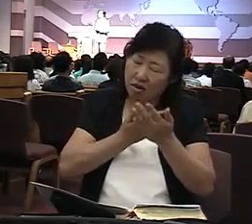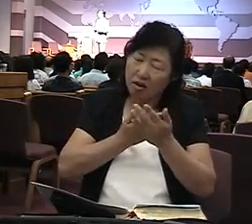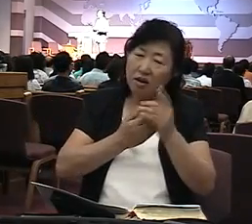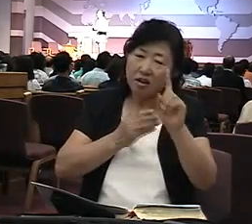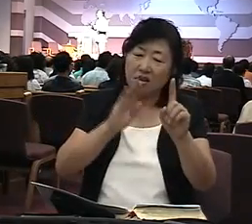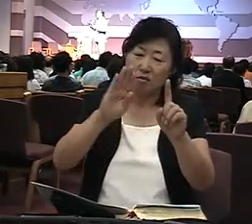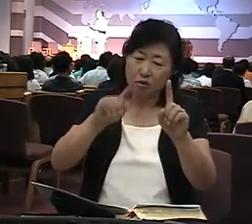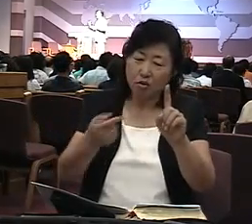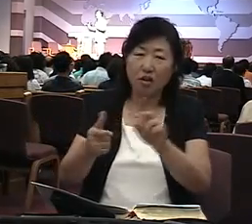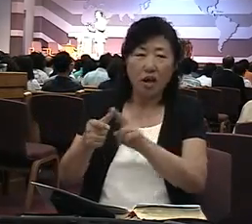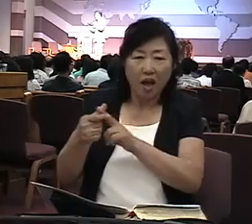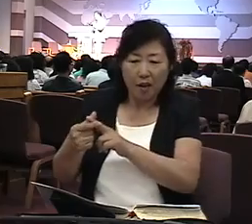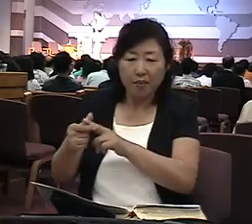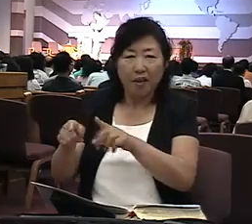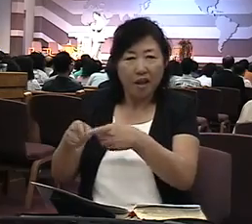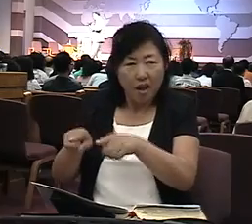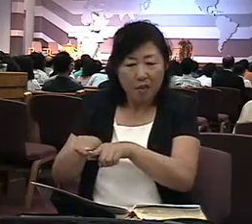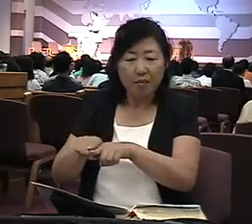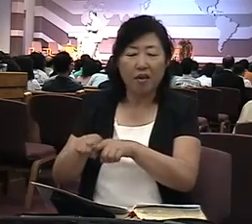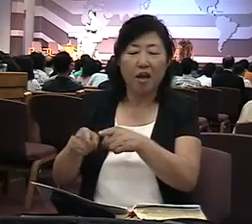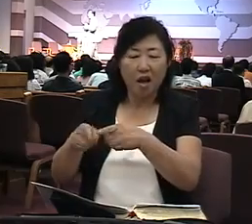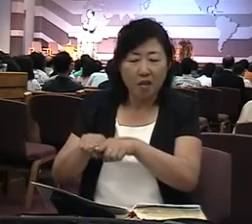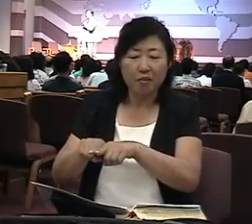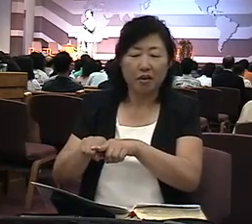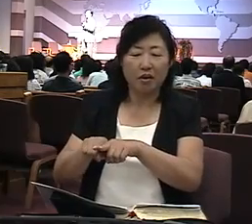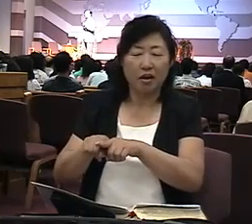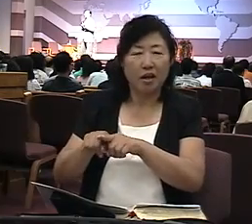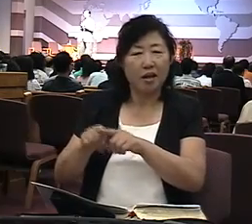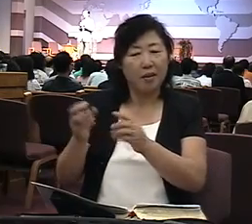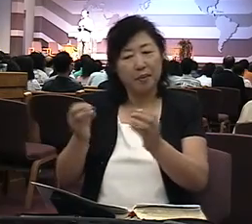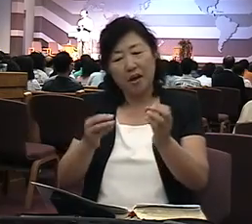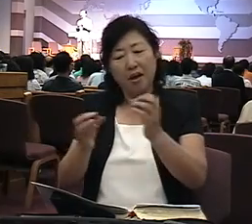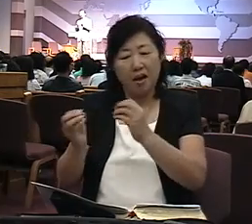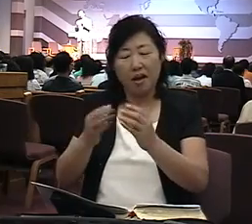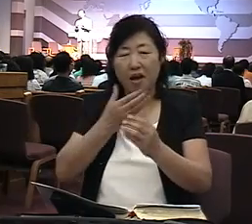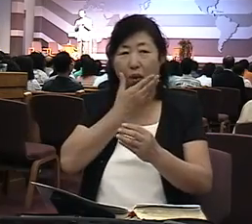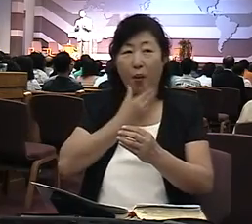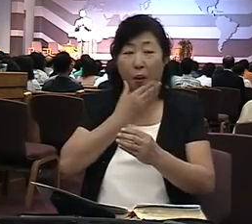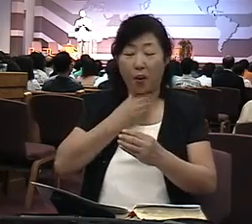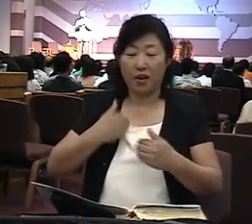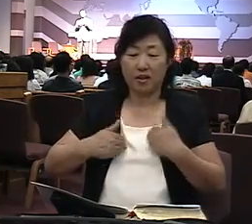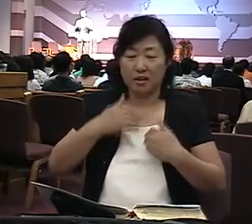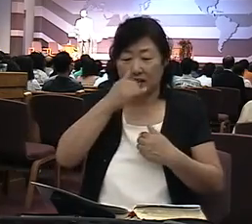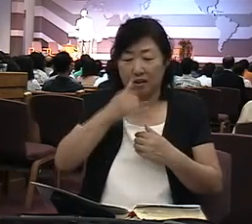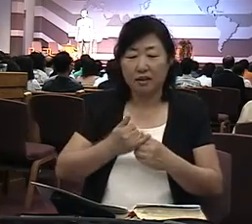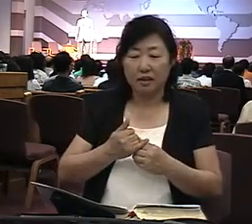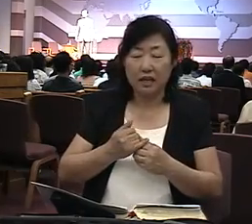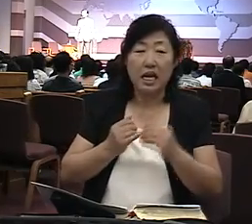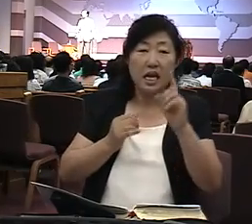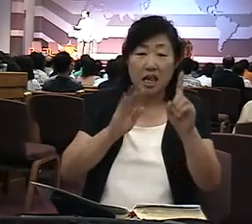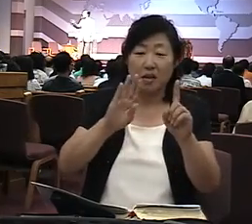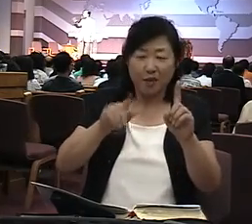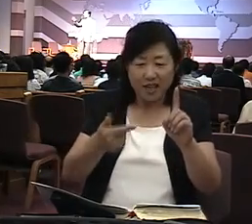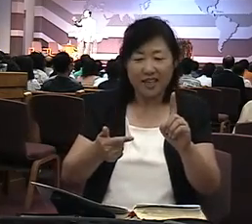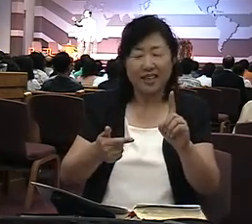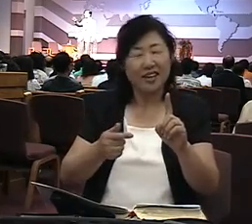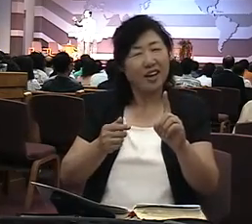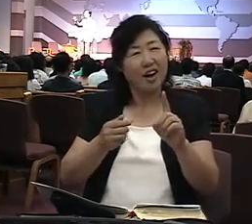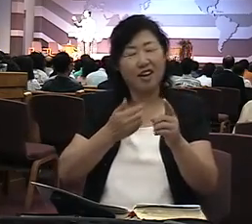1분 같이 얘기하고 같이 옆에는 게 행복감을 주고 1분 1분이 그렇게 중요한데 그게 얼마 전입니다. 얼마